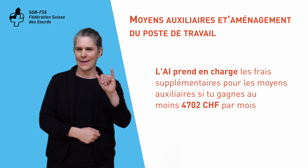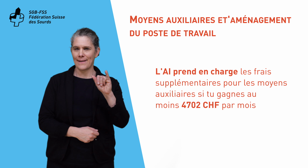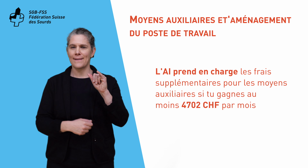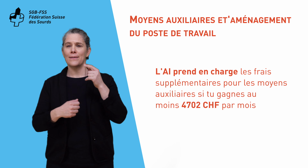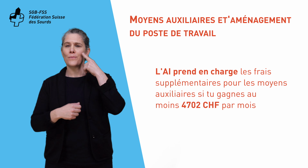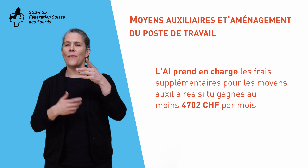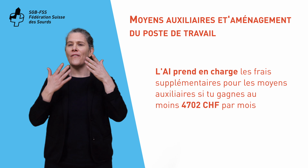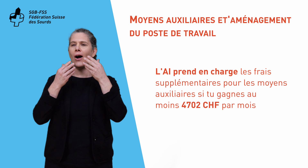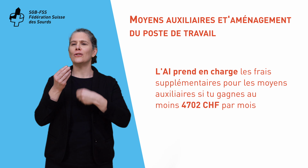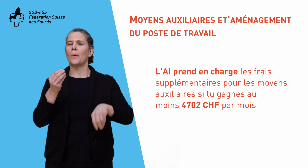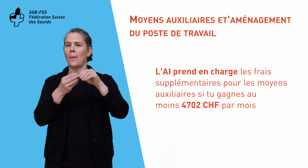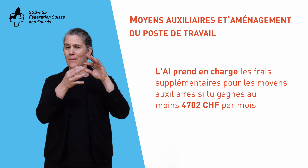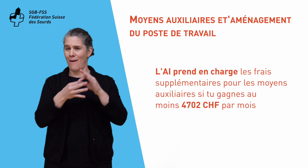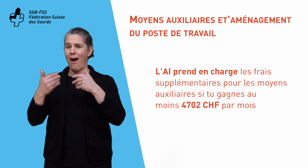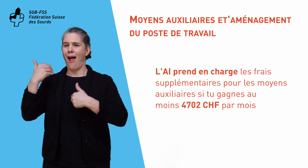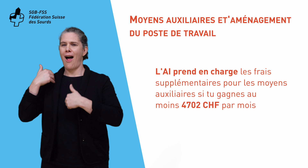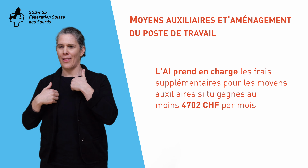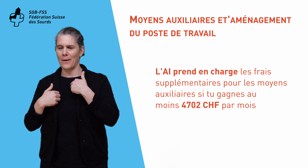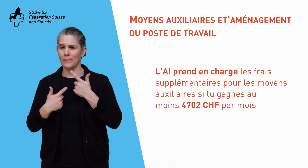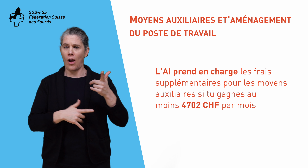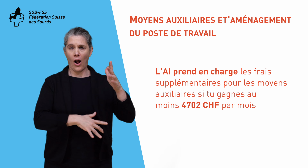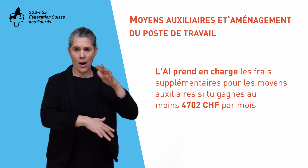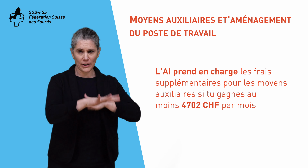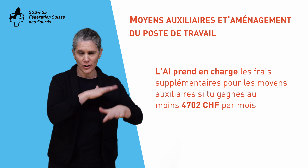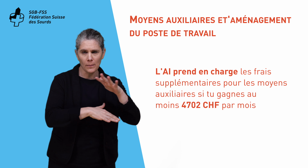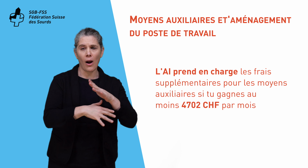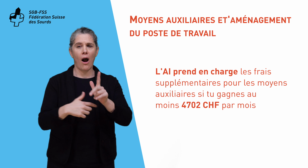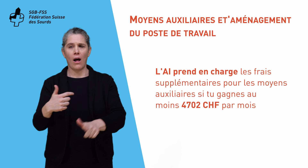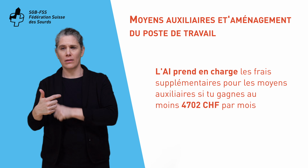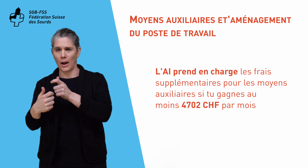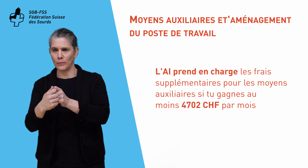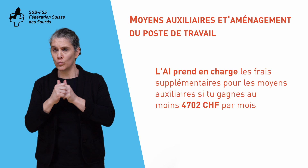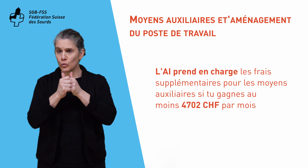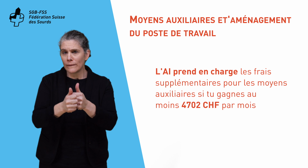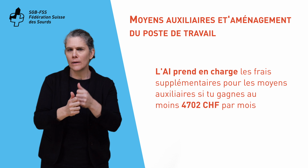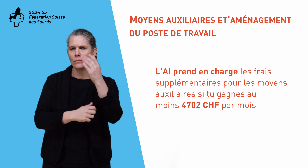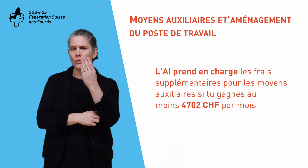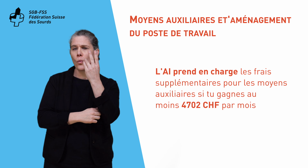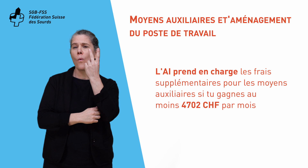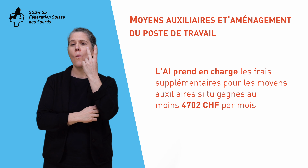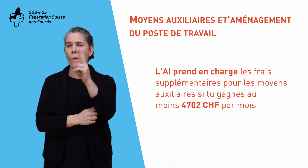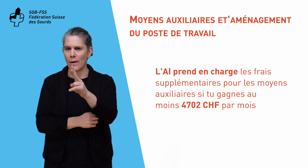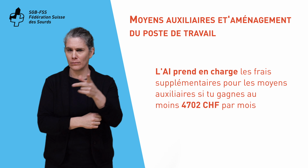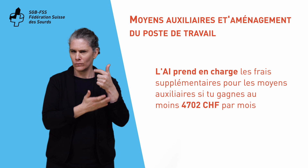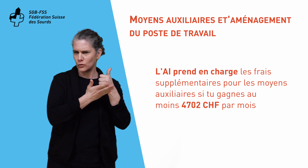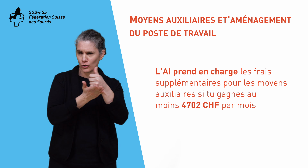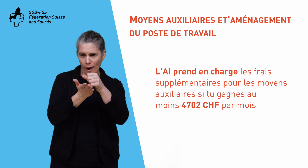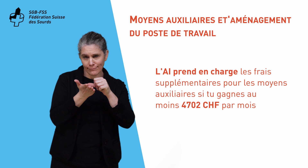un soutien financier pour les frais supplémentaires liés au handicap lors de l'acquisition et de